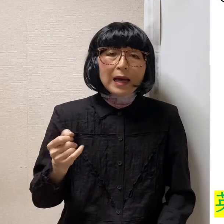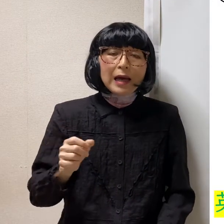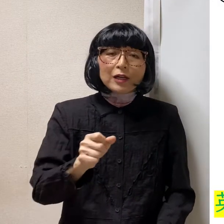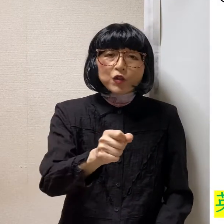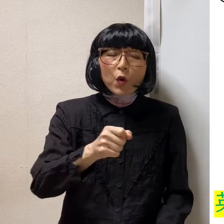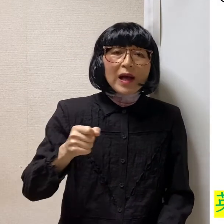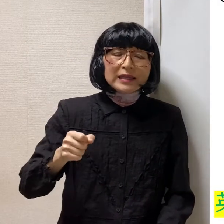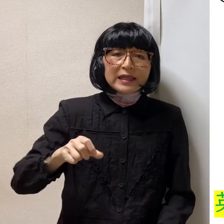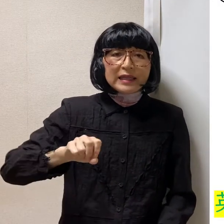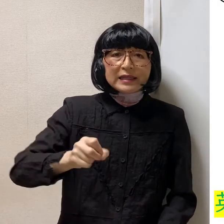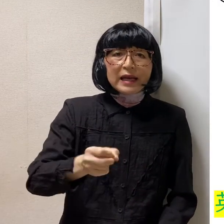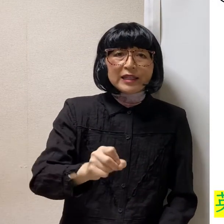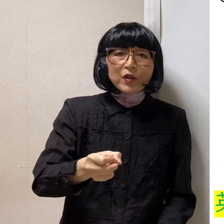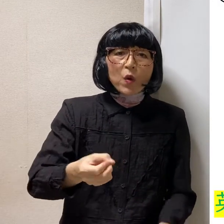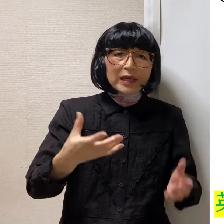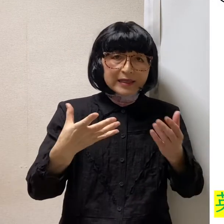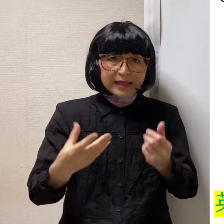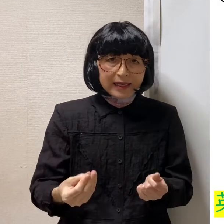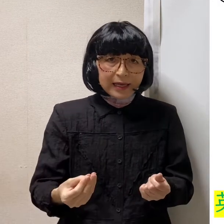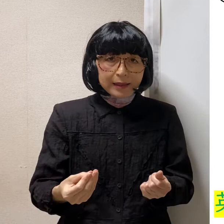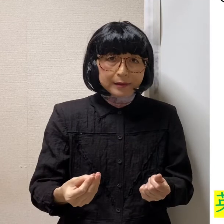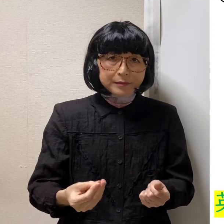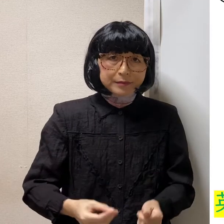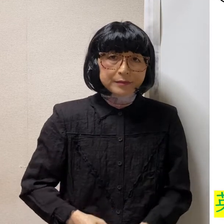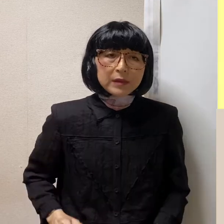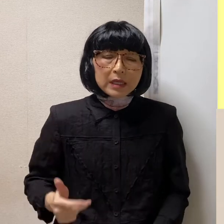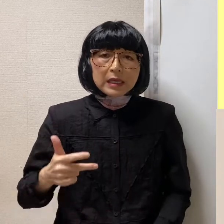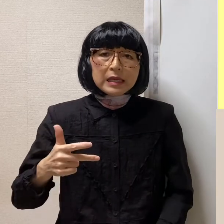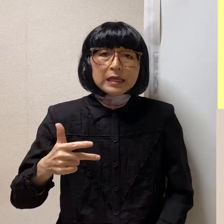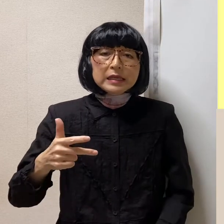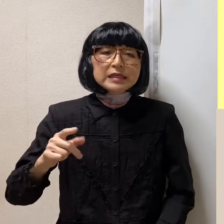彼女はドアに鍵をかけた。